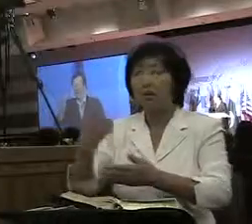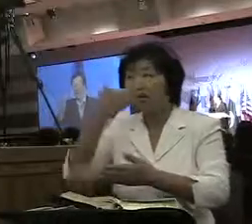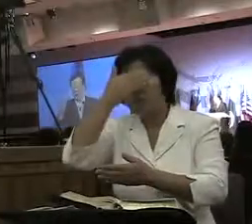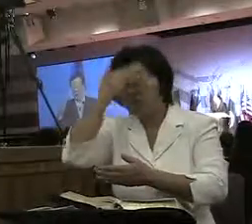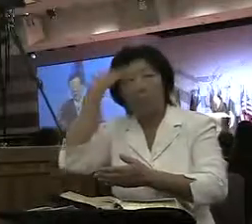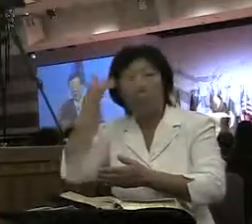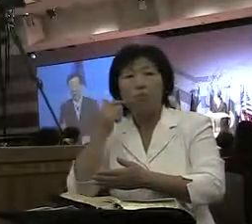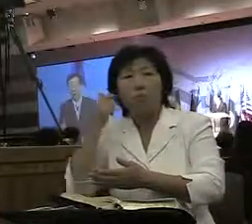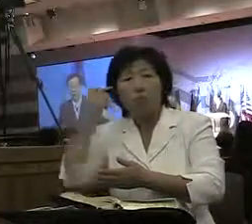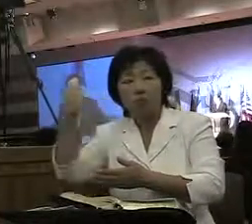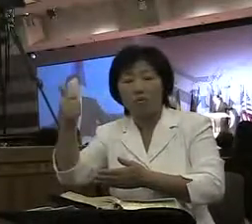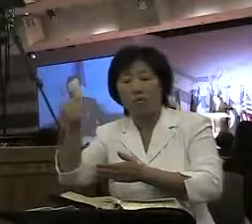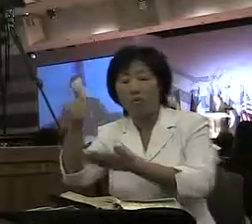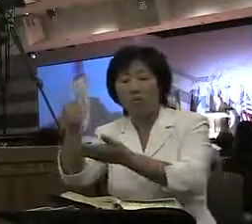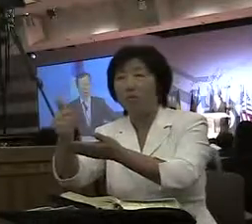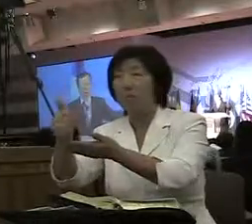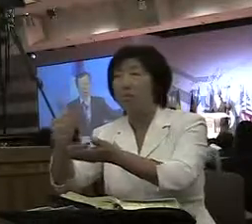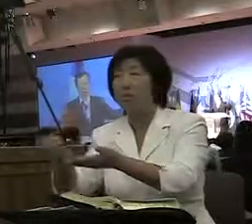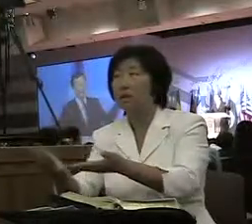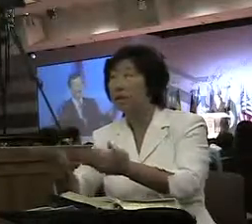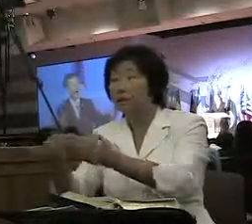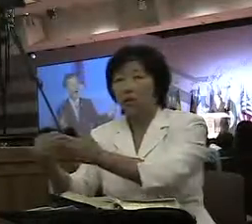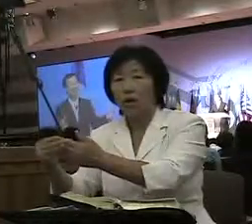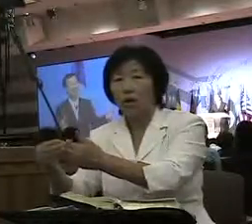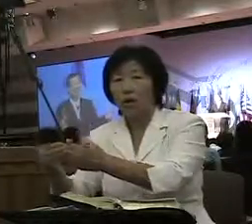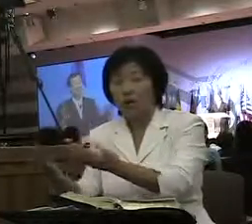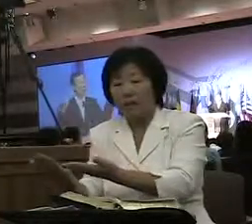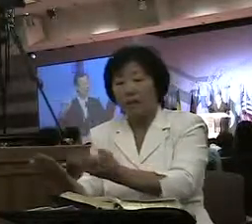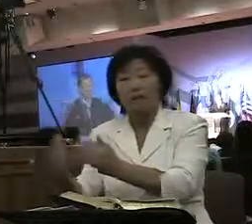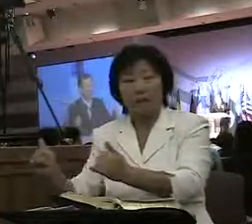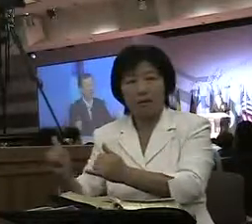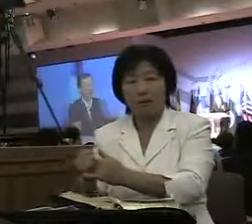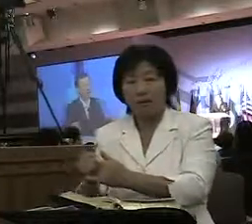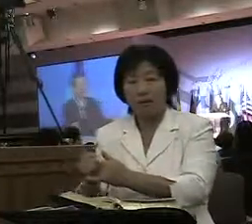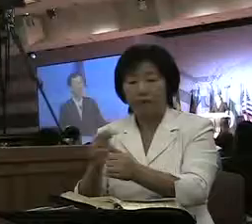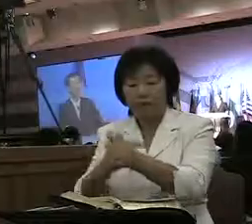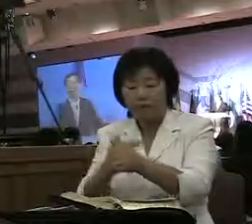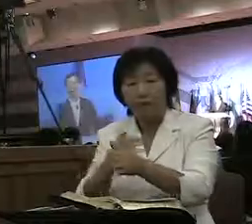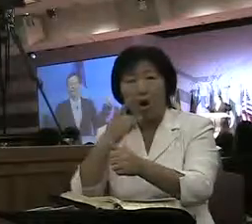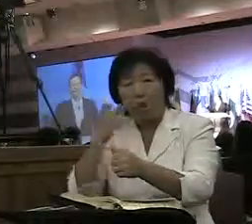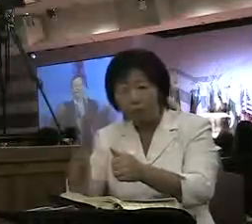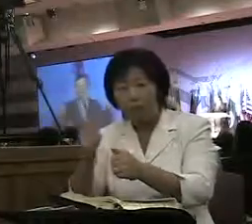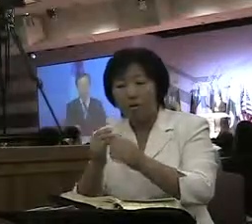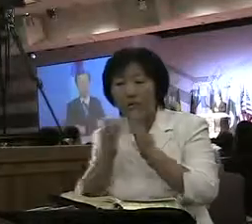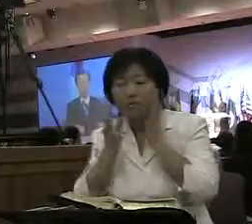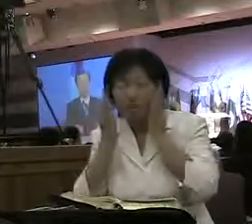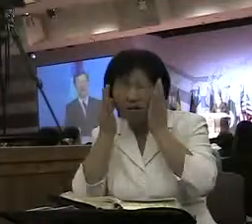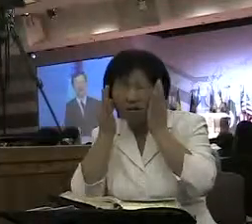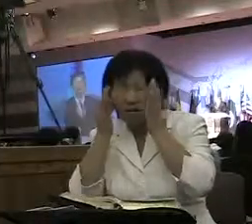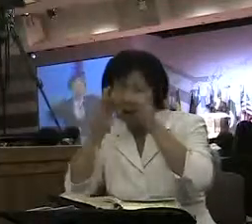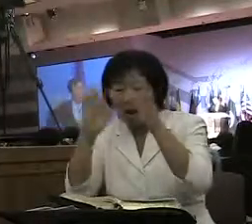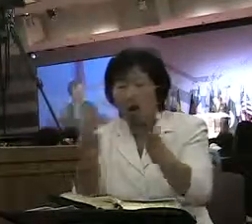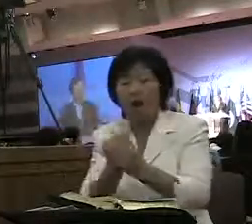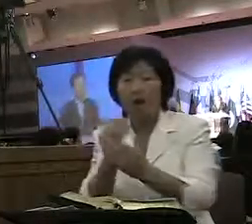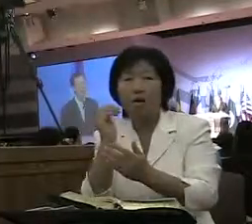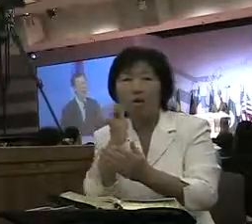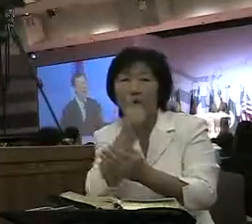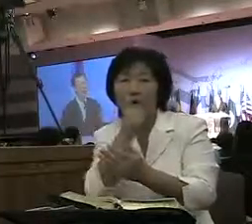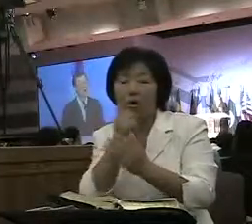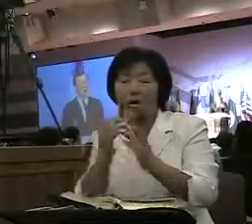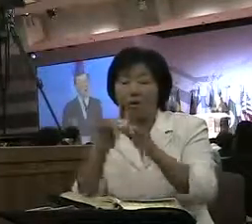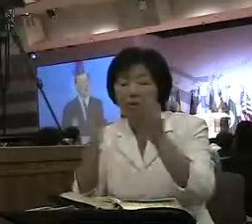그들을 인도하는 사역자로서 그들 부모와 함께 선생과 함께 최선을 다합니다. 변호사와 함께 최선을 다합니다.